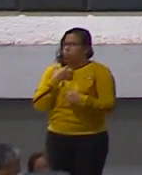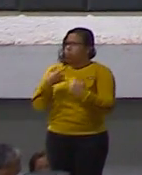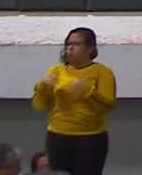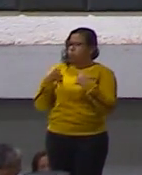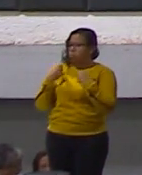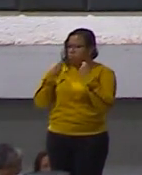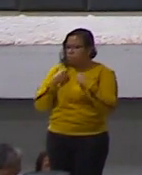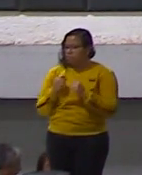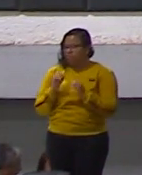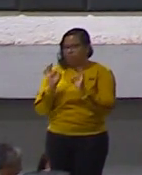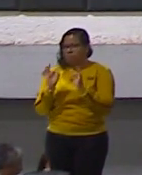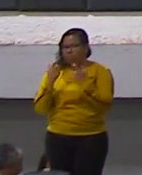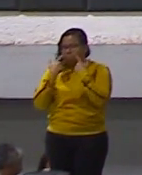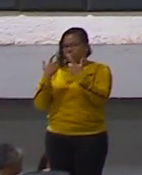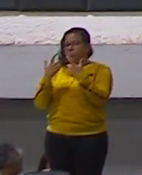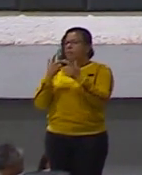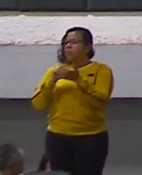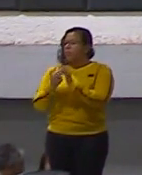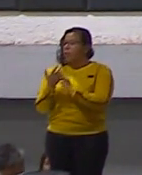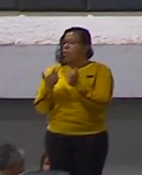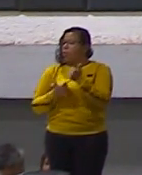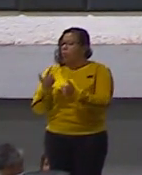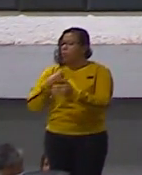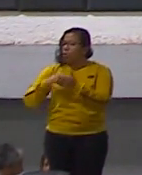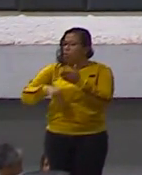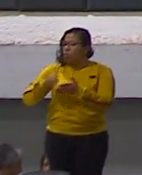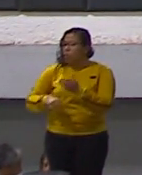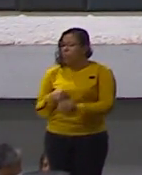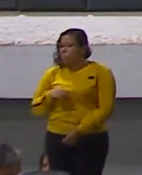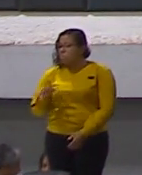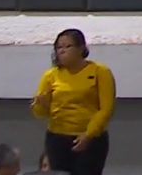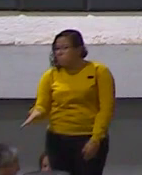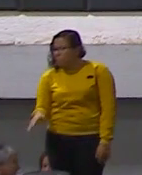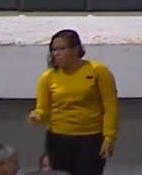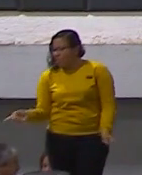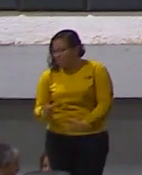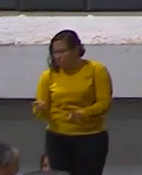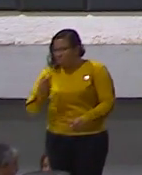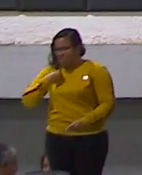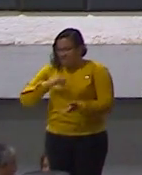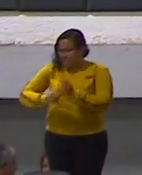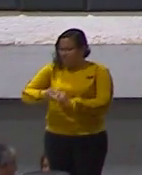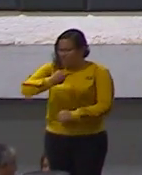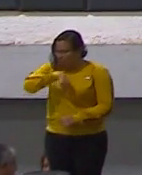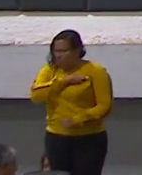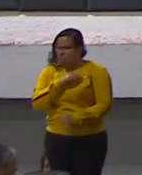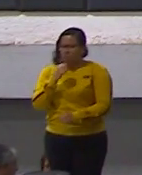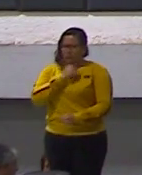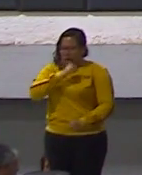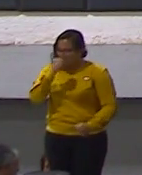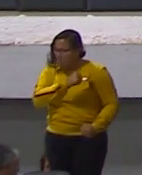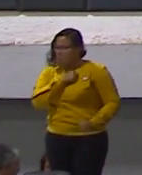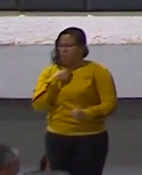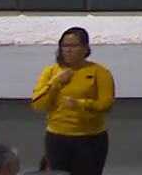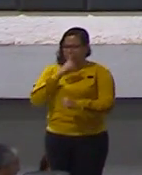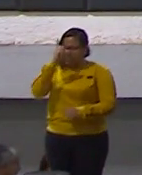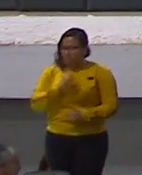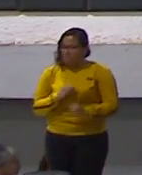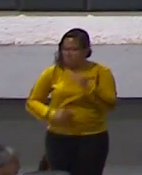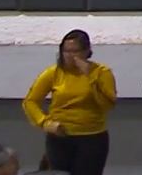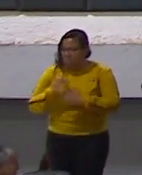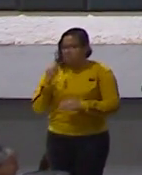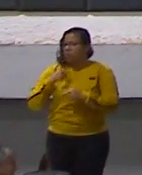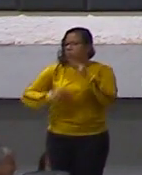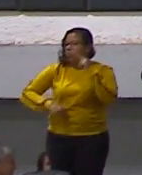contrato la perspectiva de un chip es porque no quiere las cosas las ama y se decide a construir